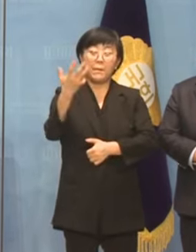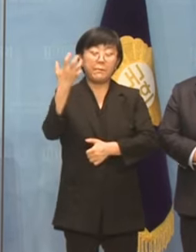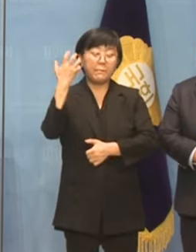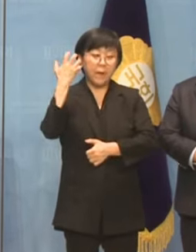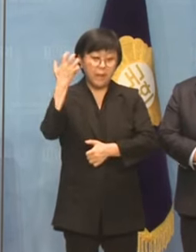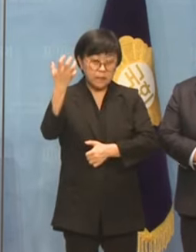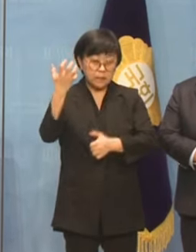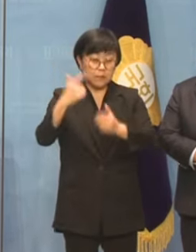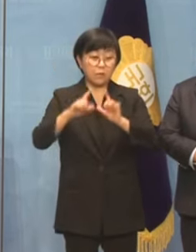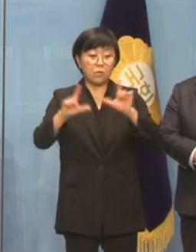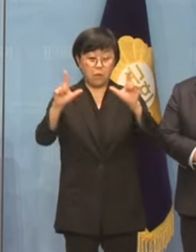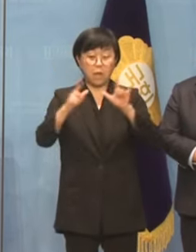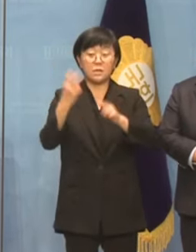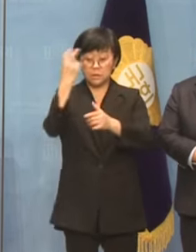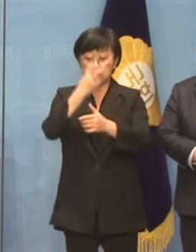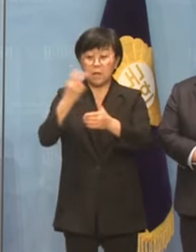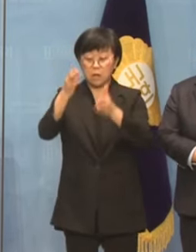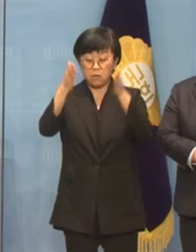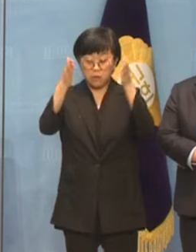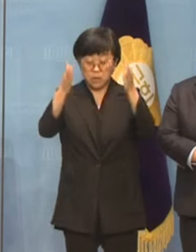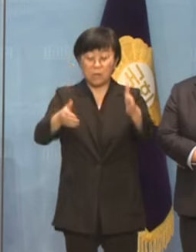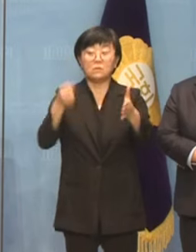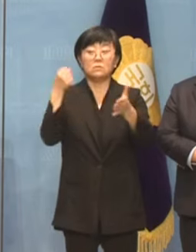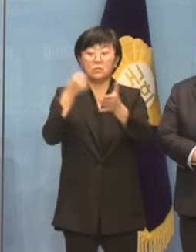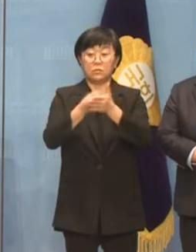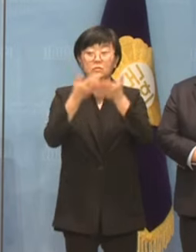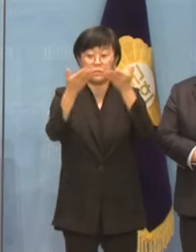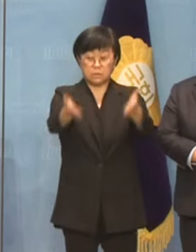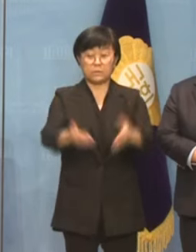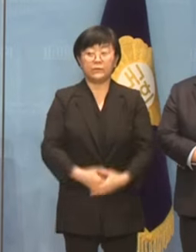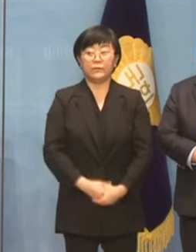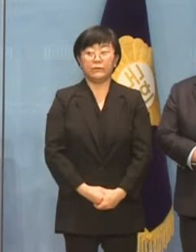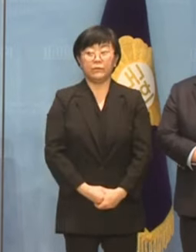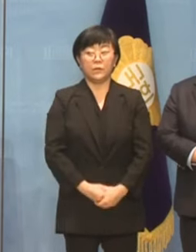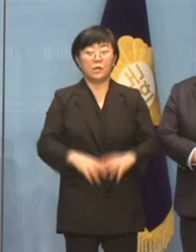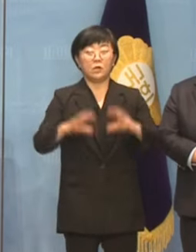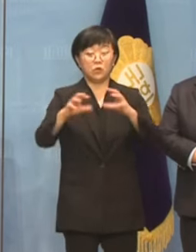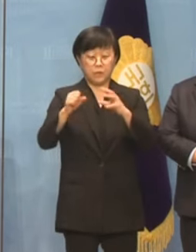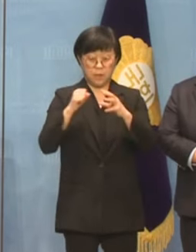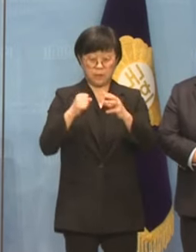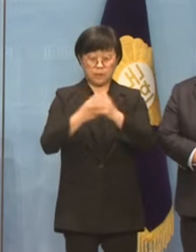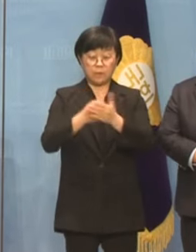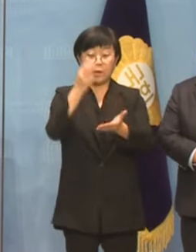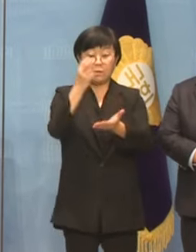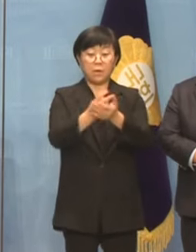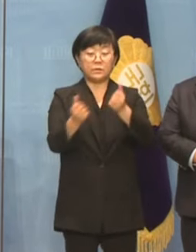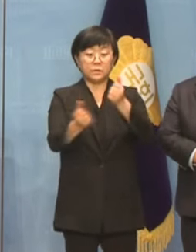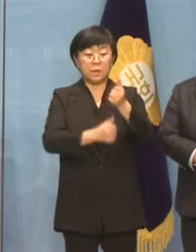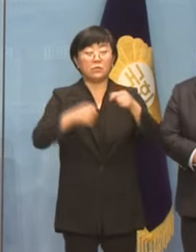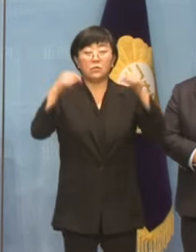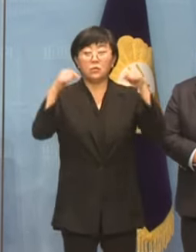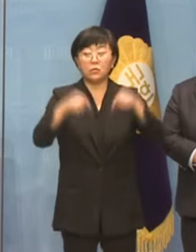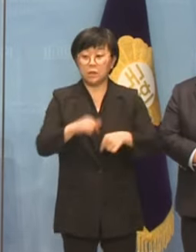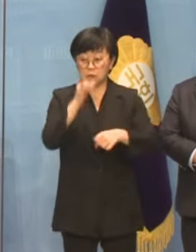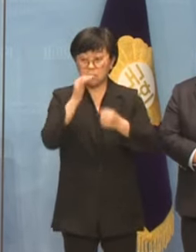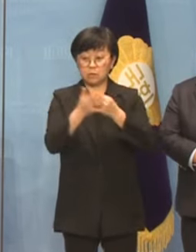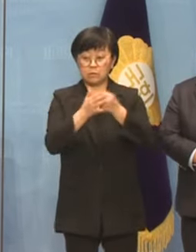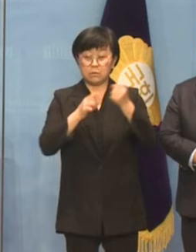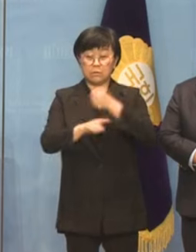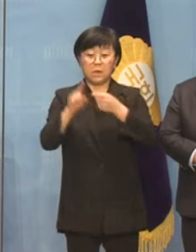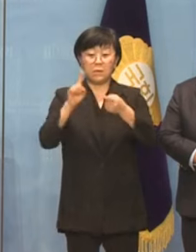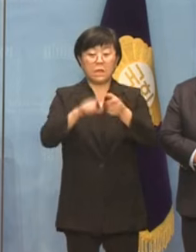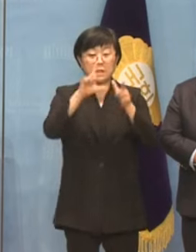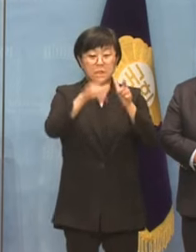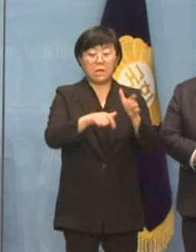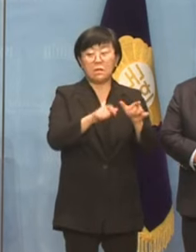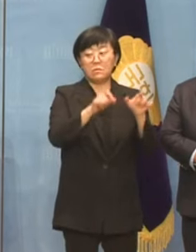동안 심사를 하라고 기한을 지정하는 것입니다. 국민의힘은 법사위 논의를 한다는 명분으로